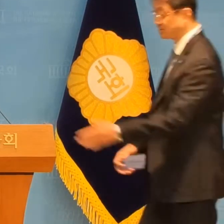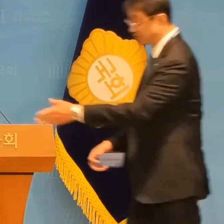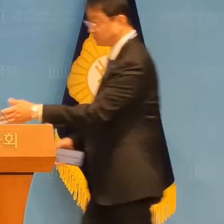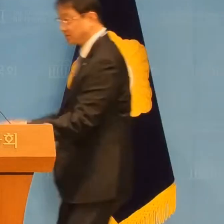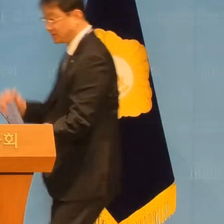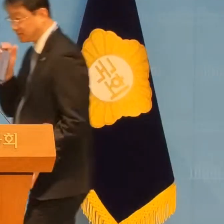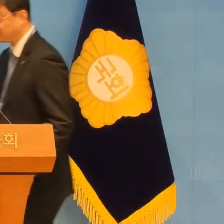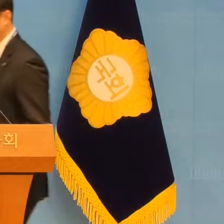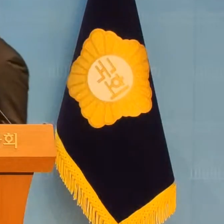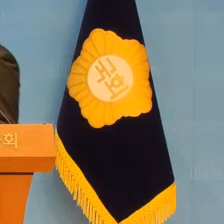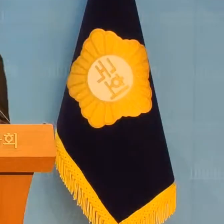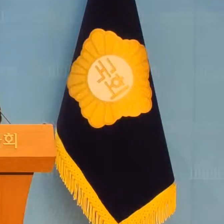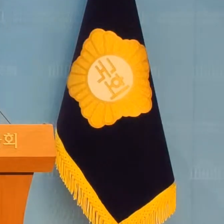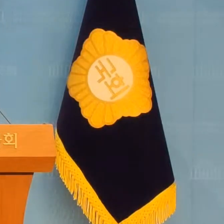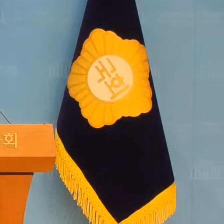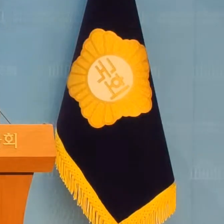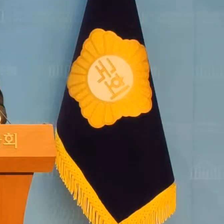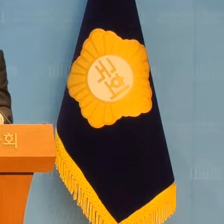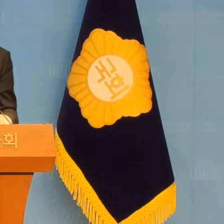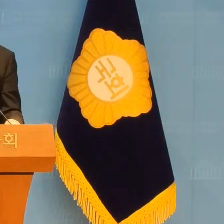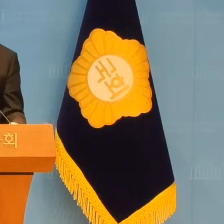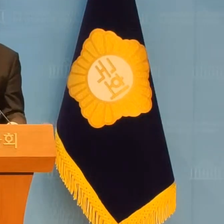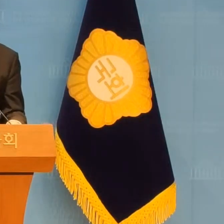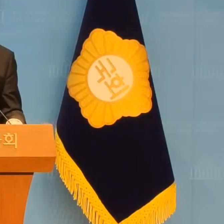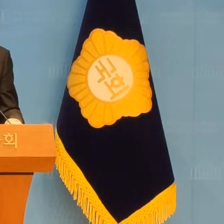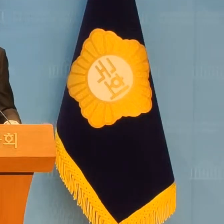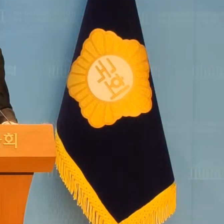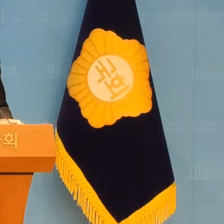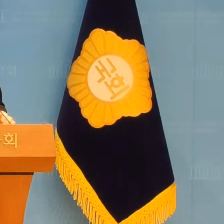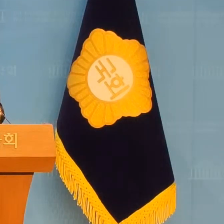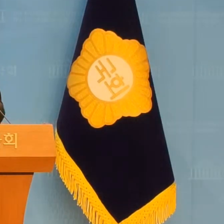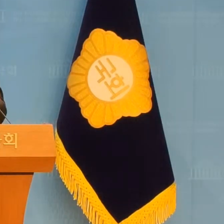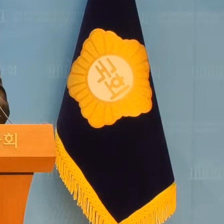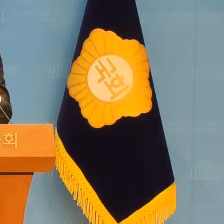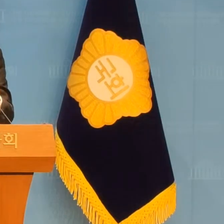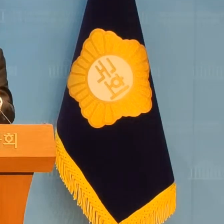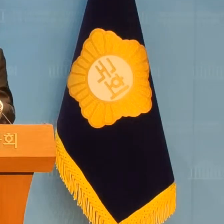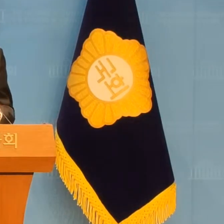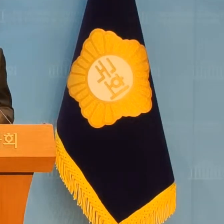마이크 따로 이렇게 있답니다. 세팅해 드릴게요.